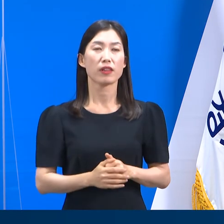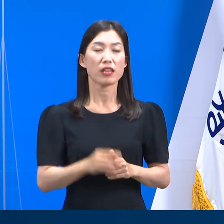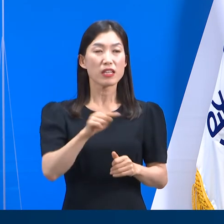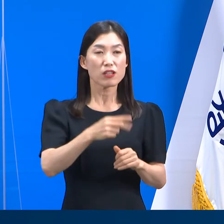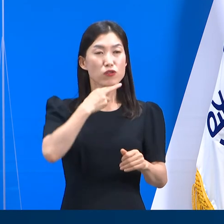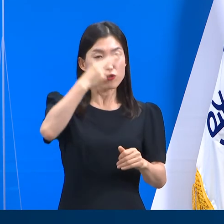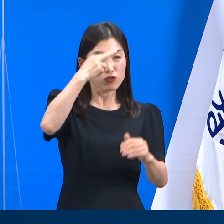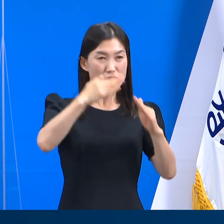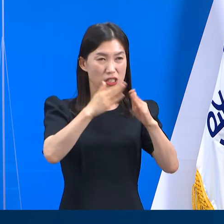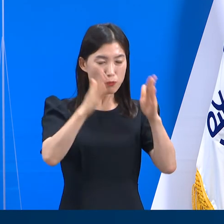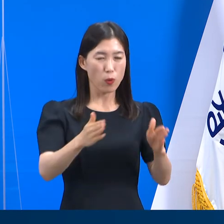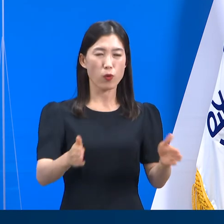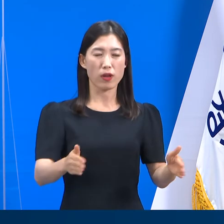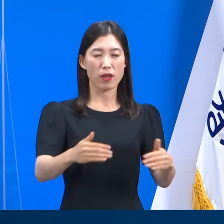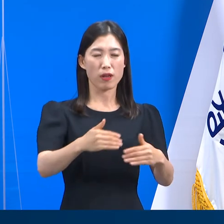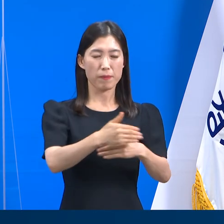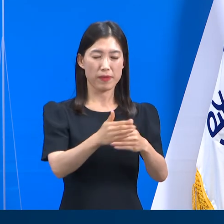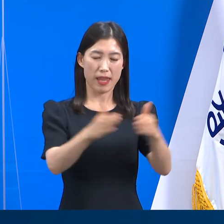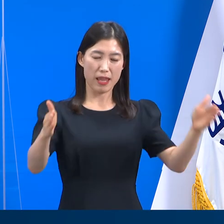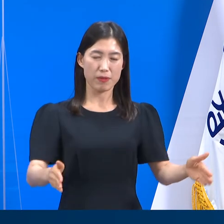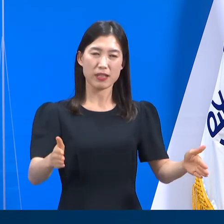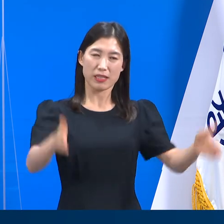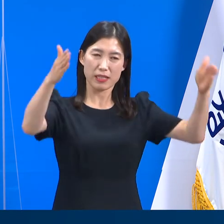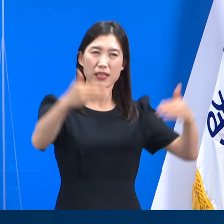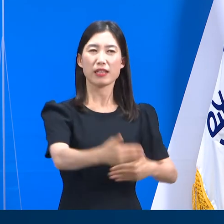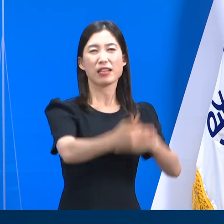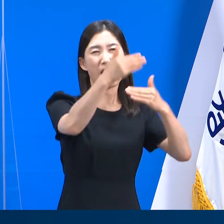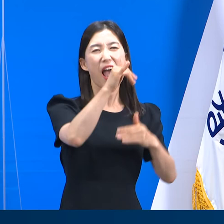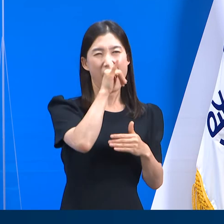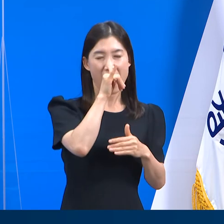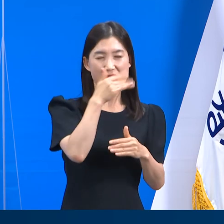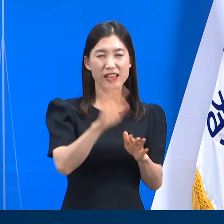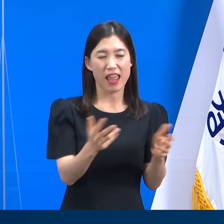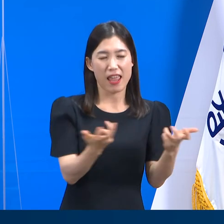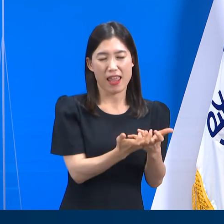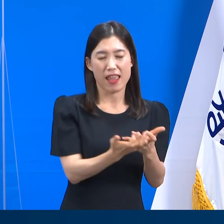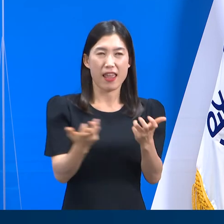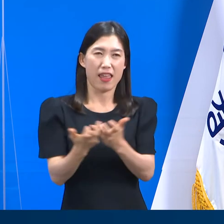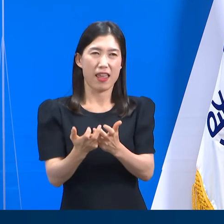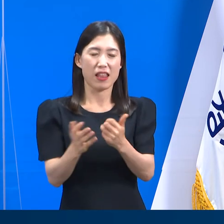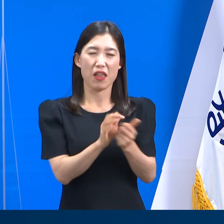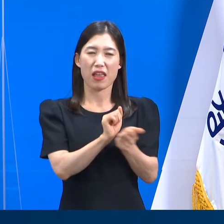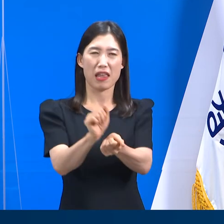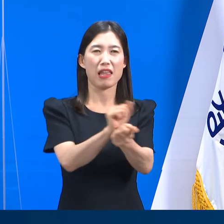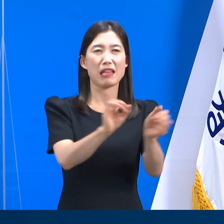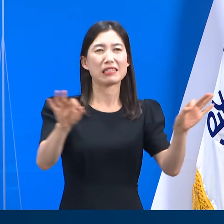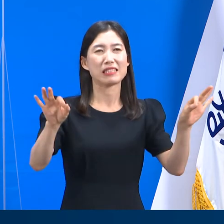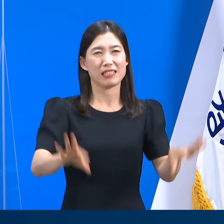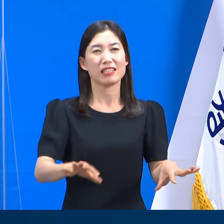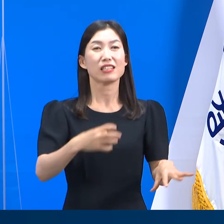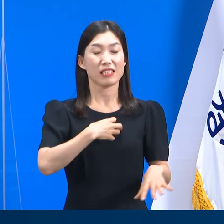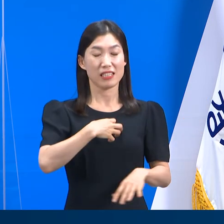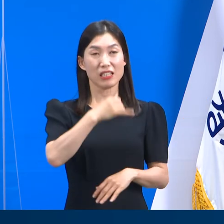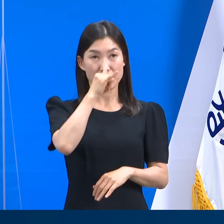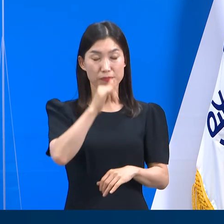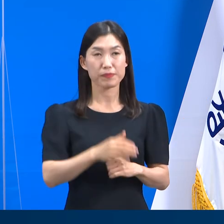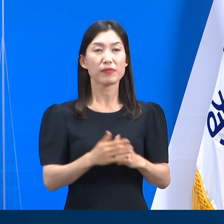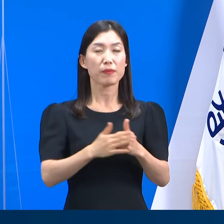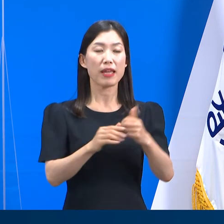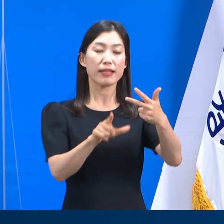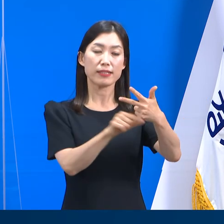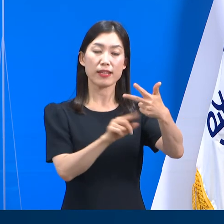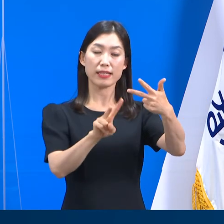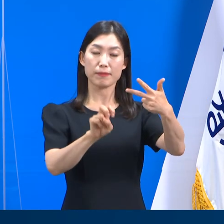시설은 칸막이가 설치되어 있으나 테이블 간 간격이 협소하여 감염에 취약했던 것으로 분석됩니다. 24일까지 영업